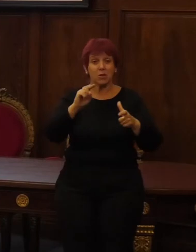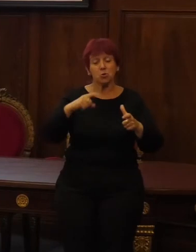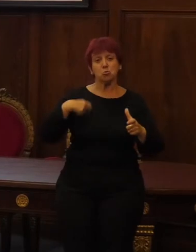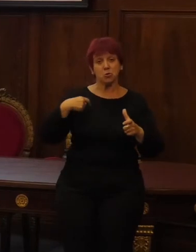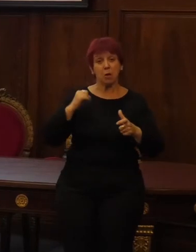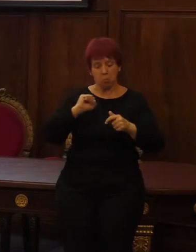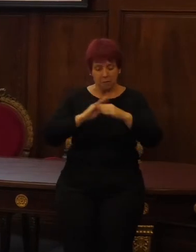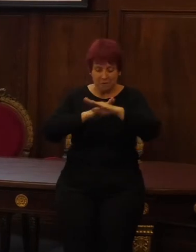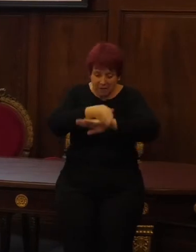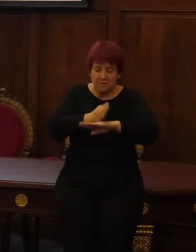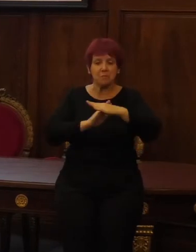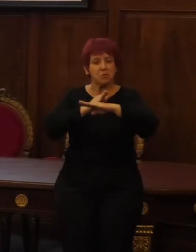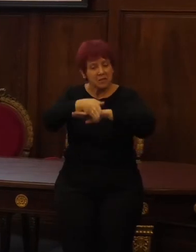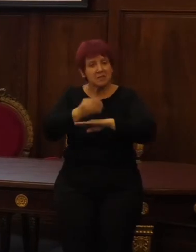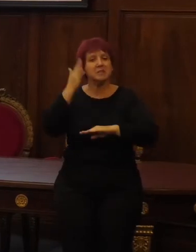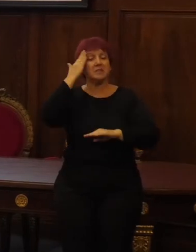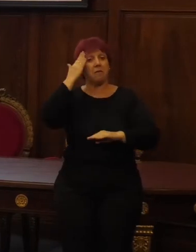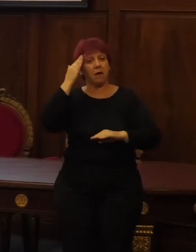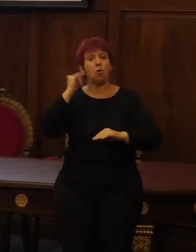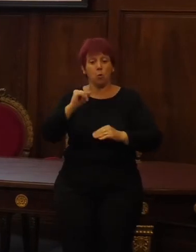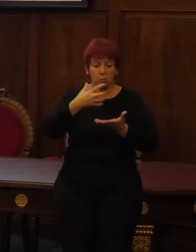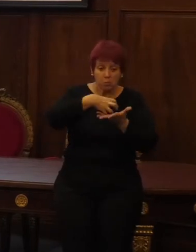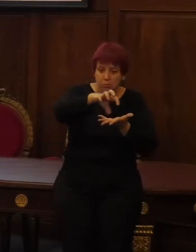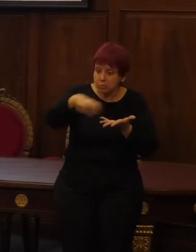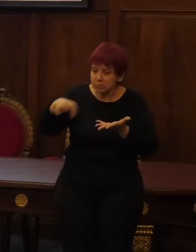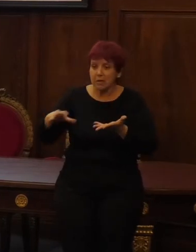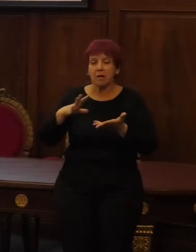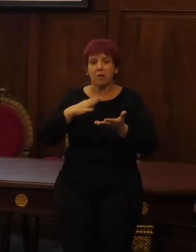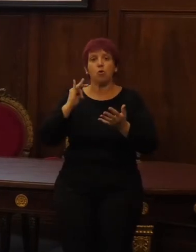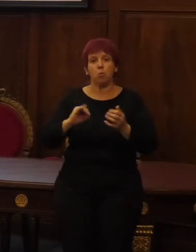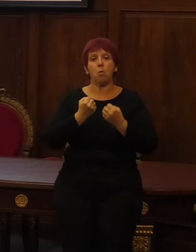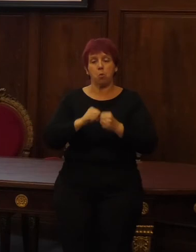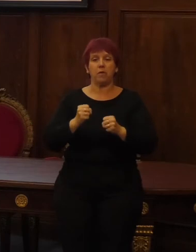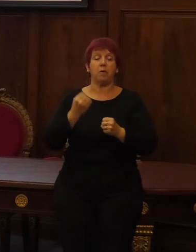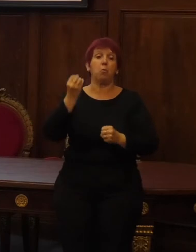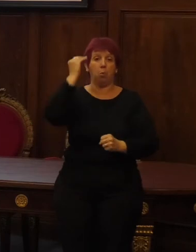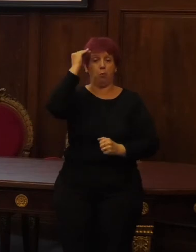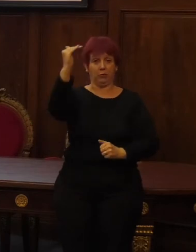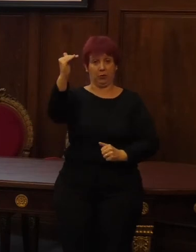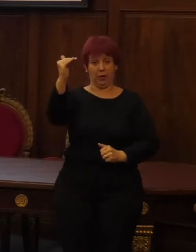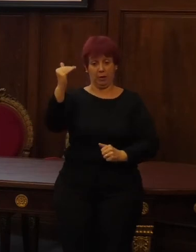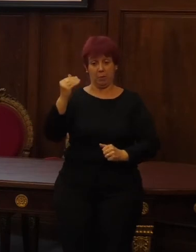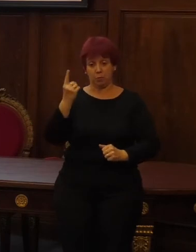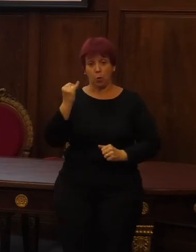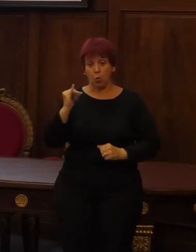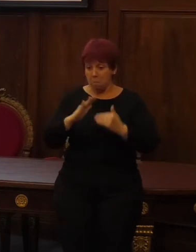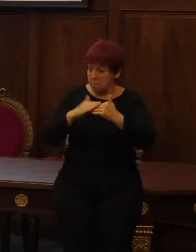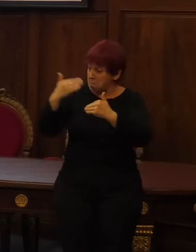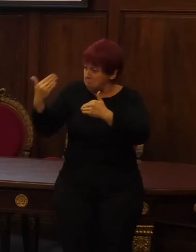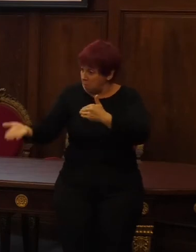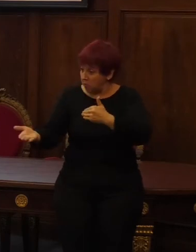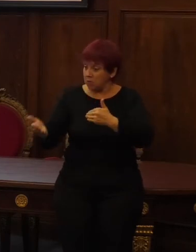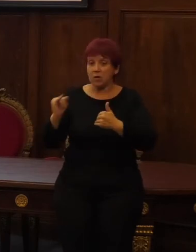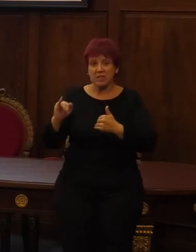tanto intervenciones, saberes en su composición y modos de ejercerlo. Un afuera